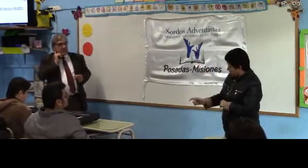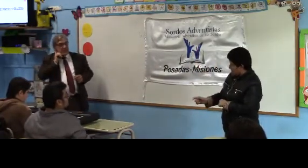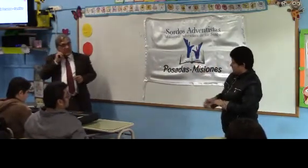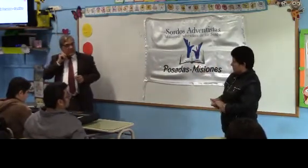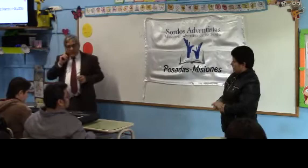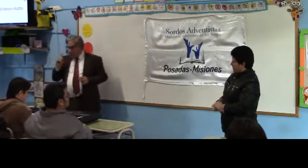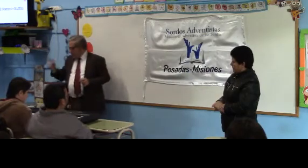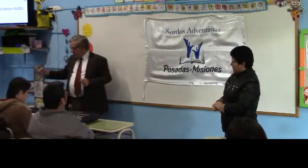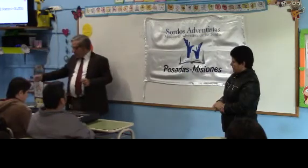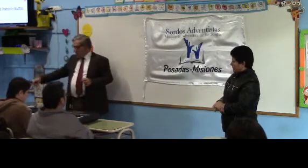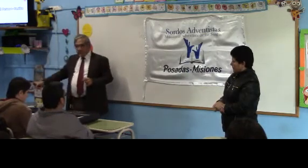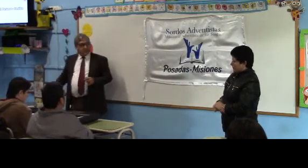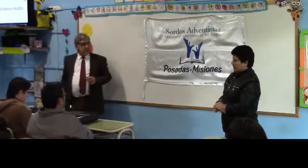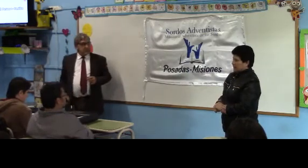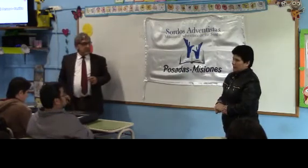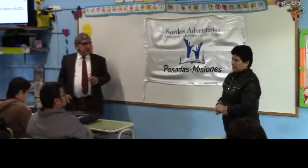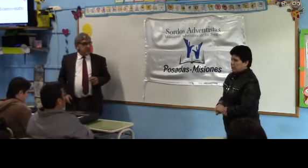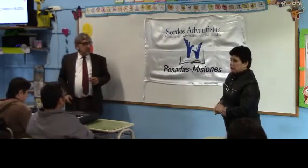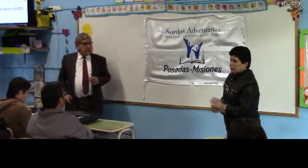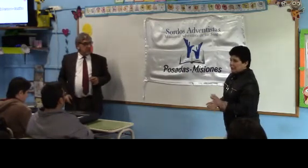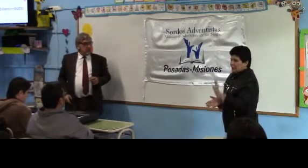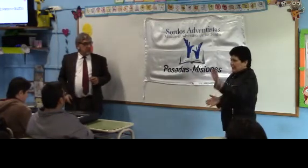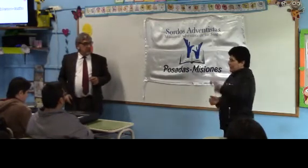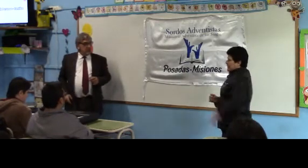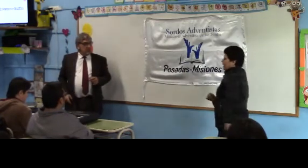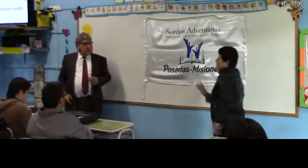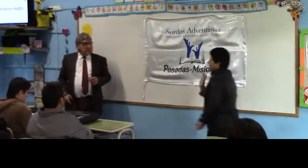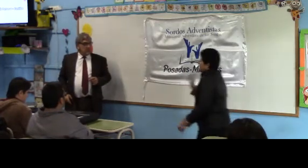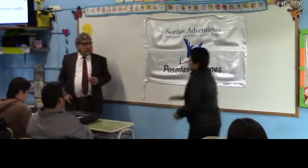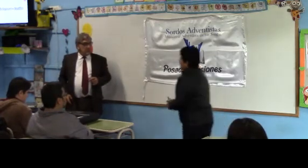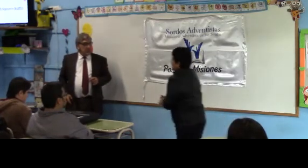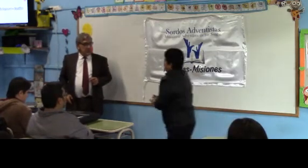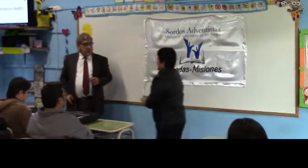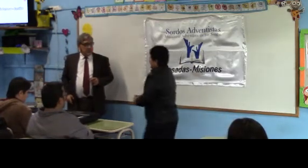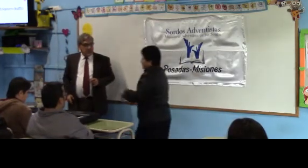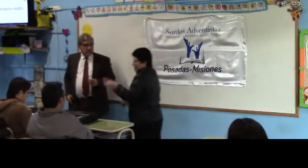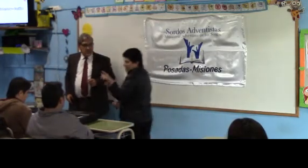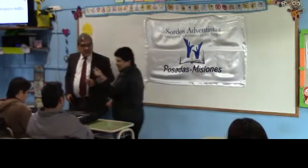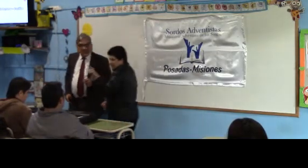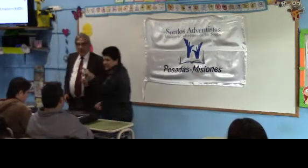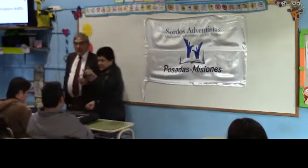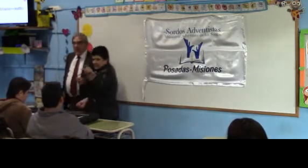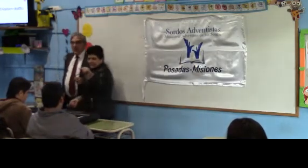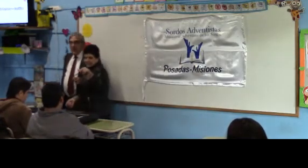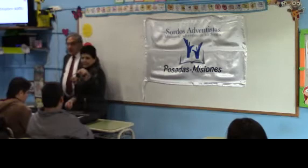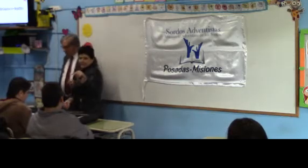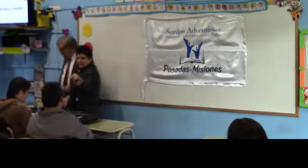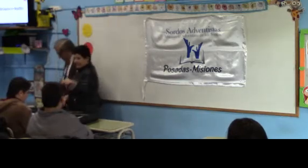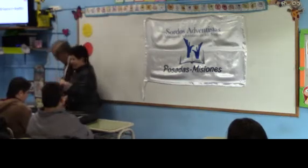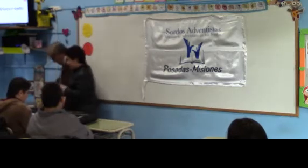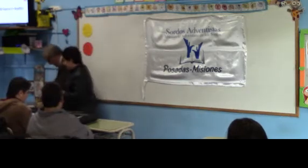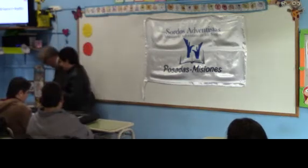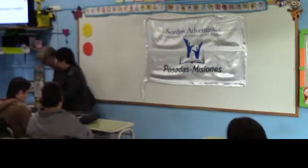¿sabes qué? ¿Y si usted se pone acá debajo? No tengo problema, tengo que tener más. ¿Cómo? Sí, ¿cómo?